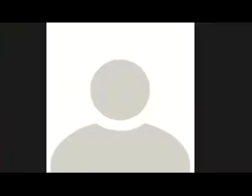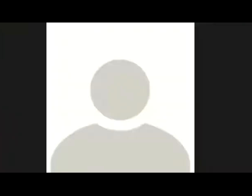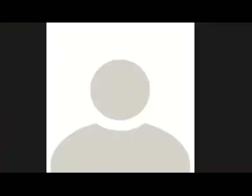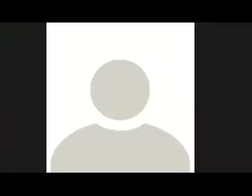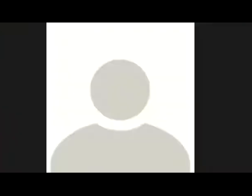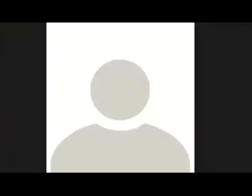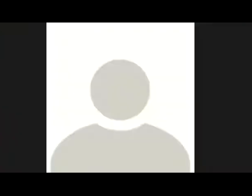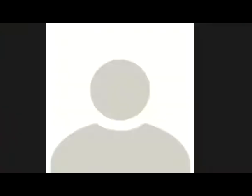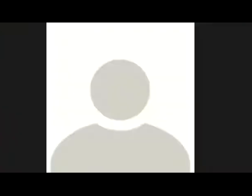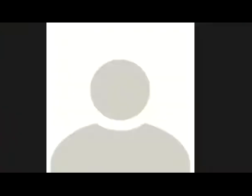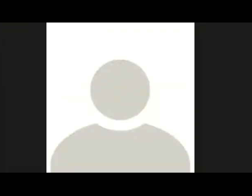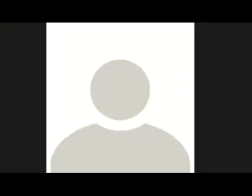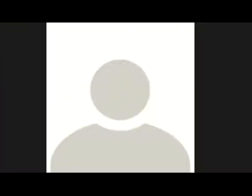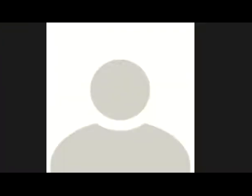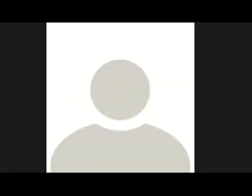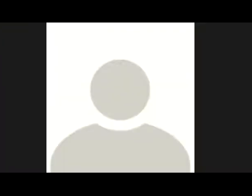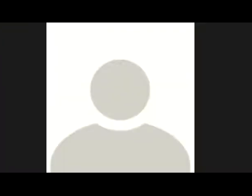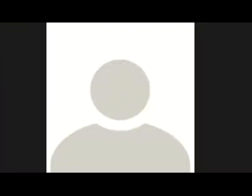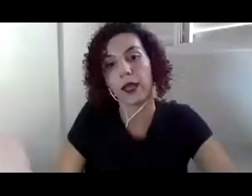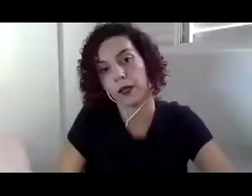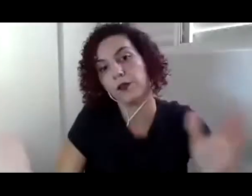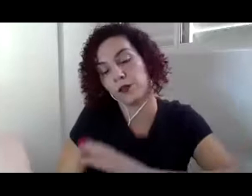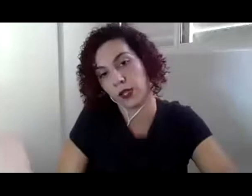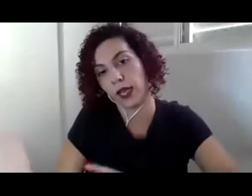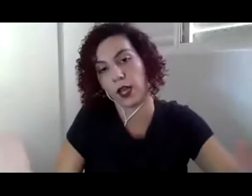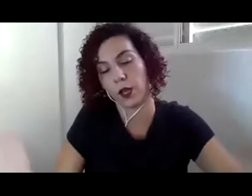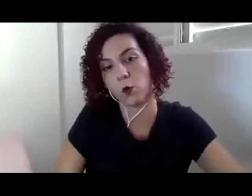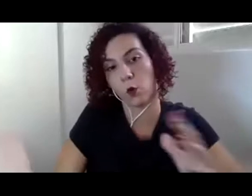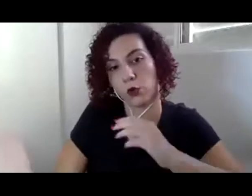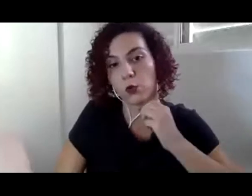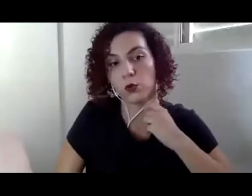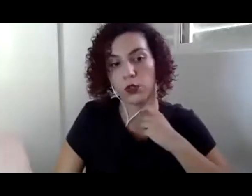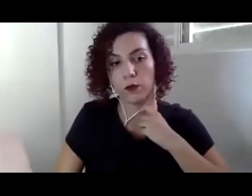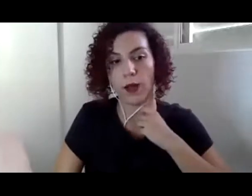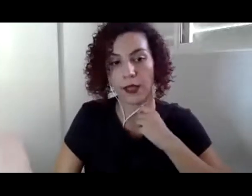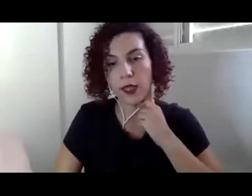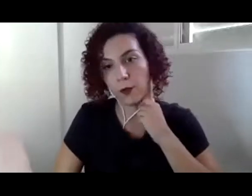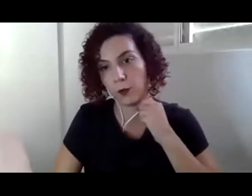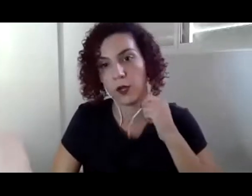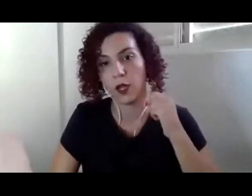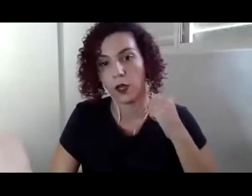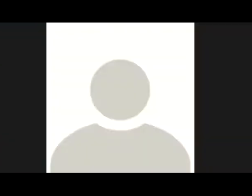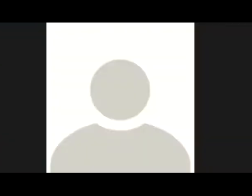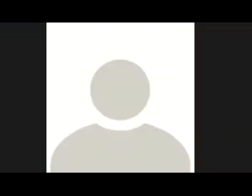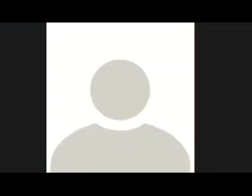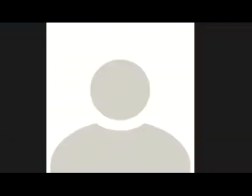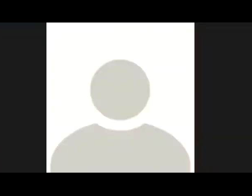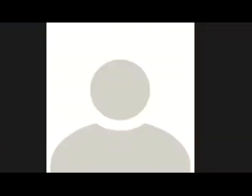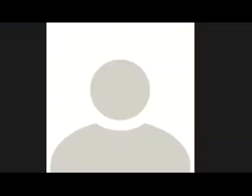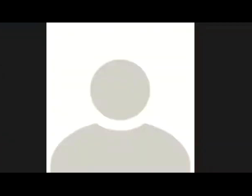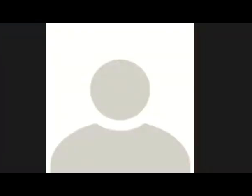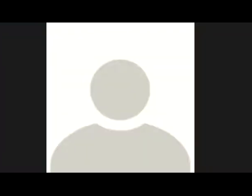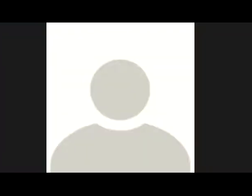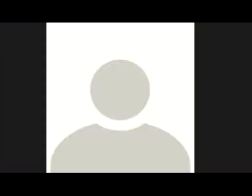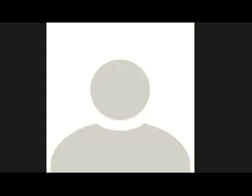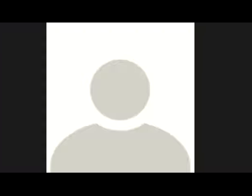Ah, não, é uma graduação, isso mesmo. Isso, aí ela né, já é um curso de mais tempo.